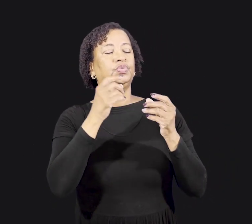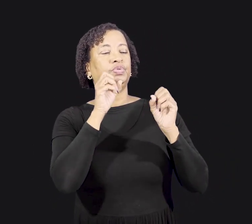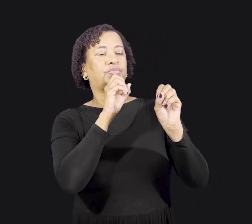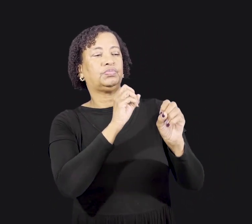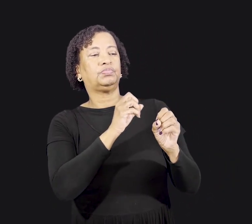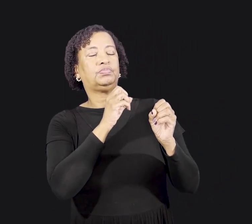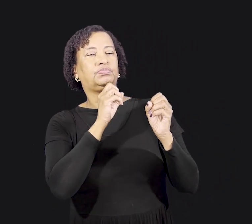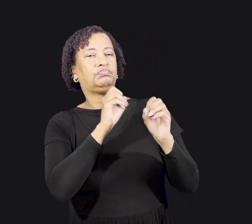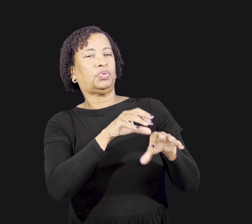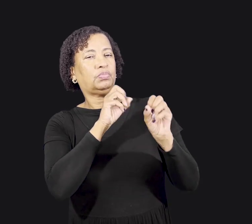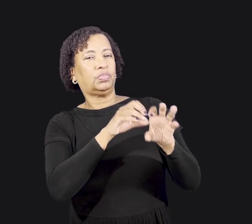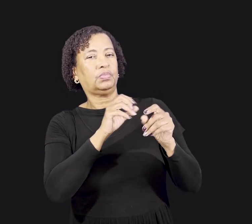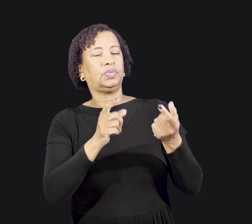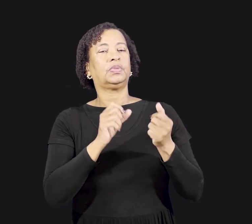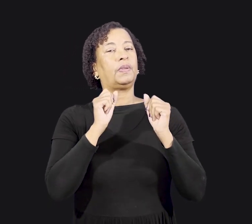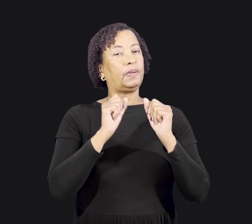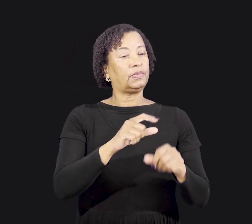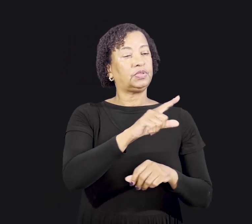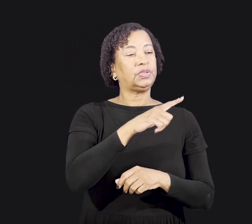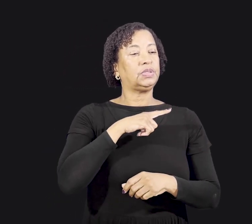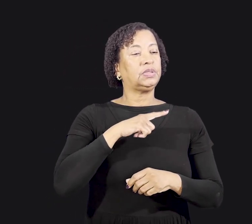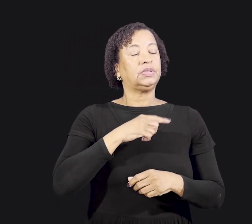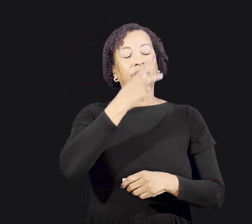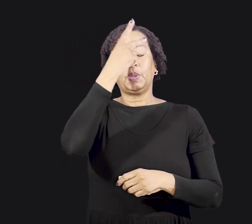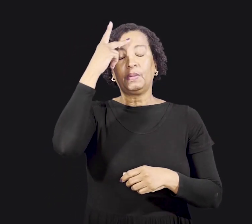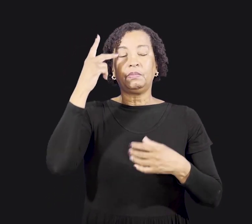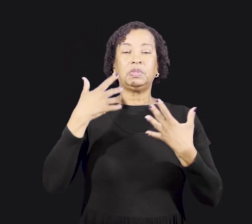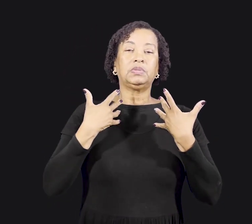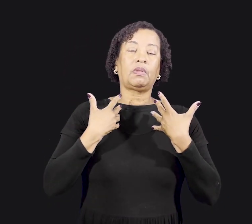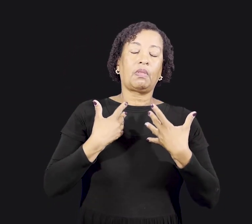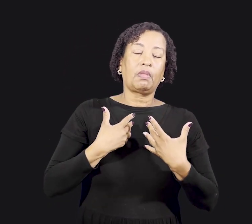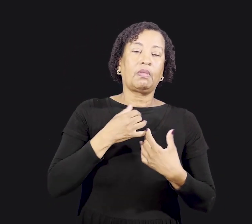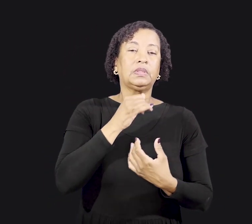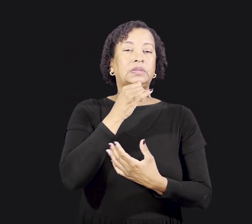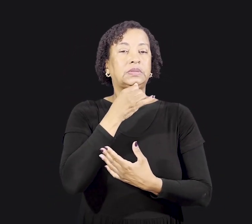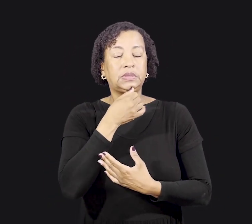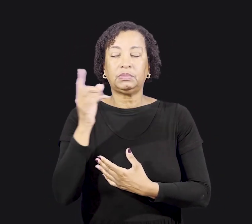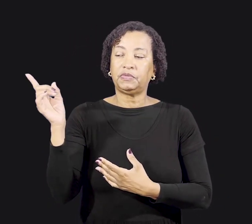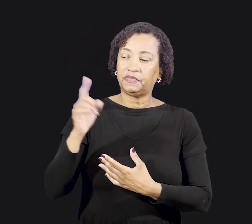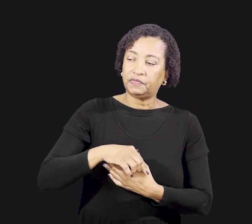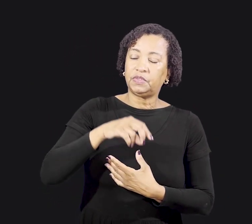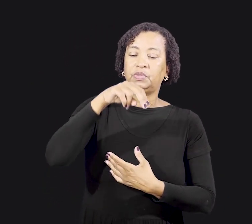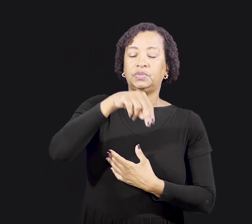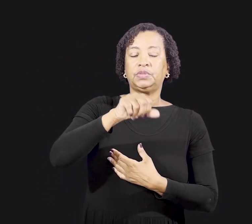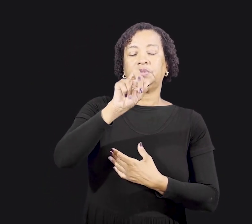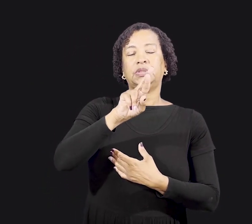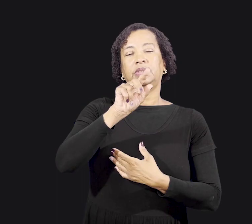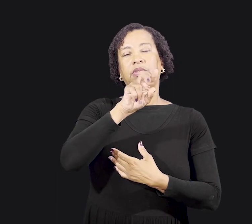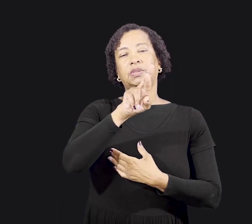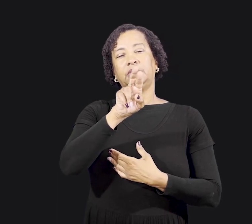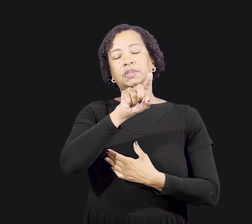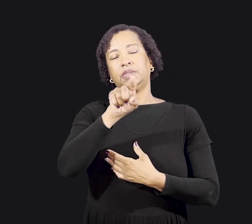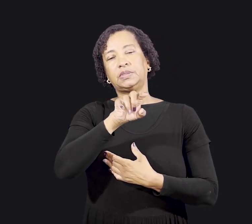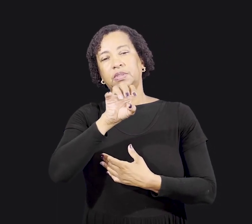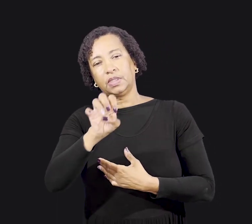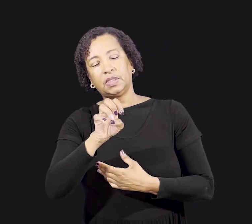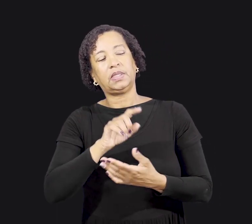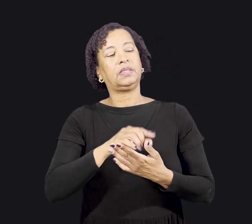não poderia mesmo ter passado por um pobre coitado inofensivo vindo de Nazaré que contava histórias que não representariam uma ameaça ao